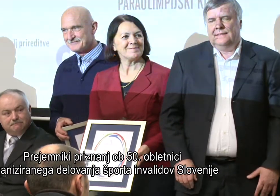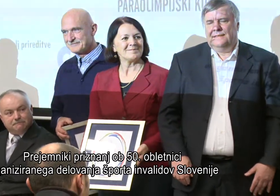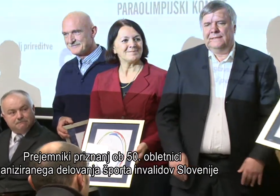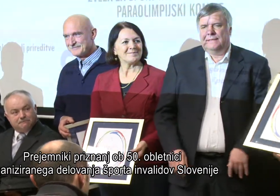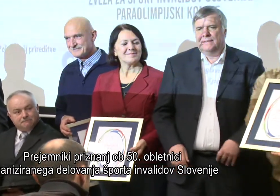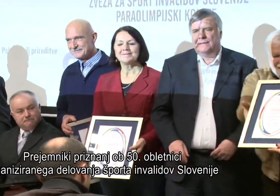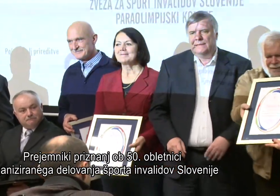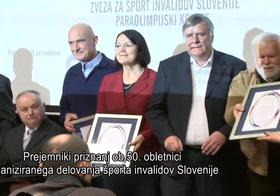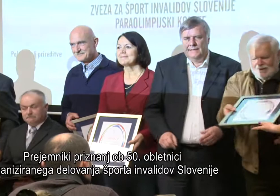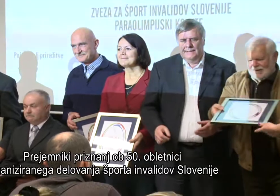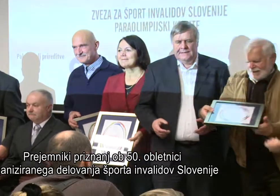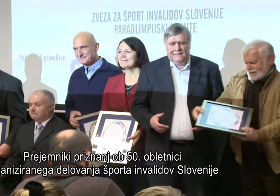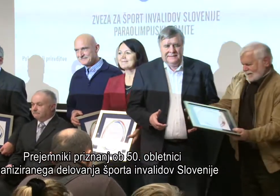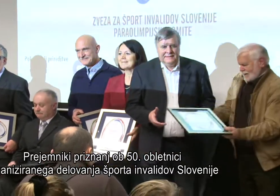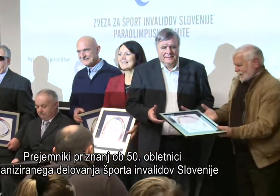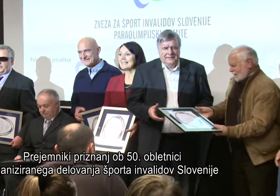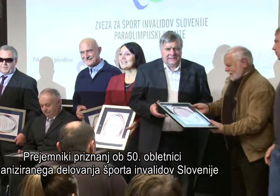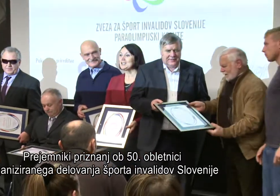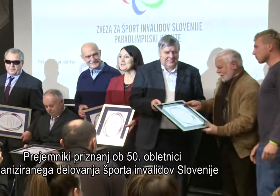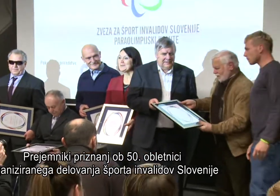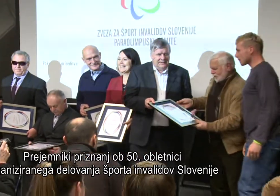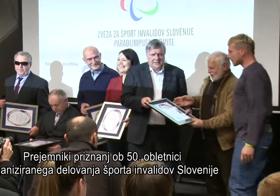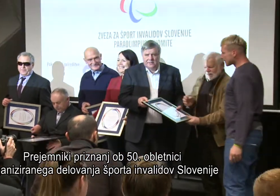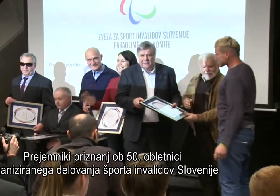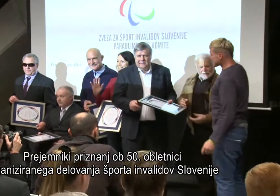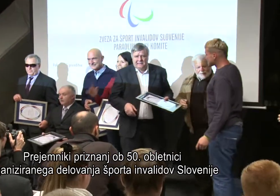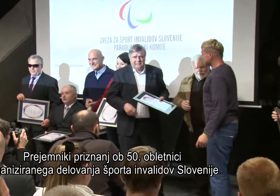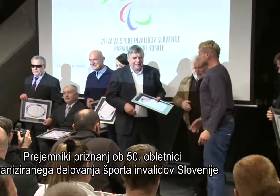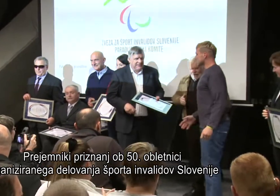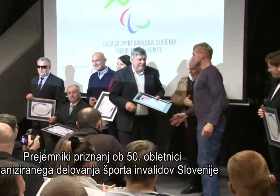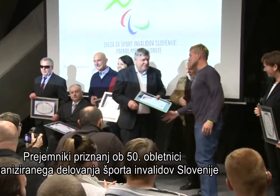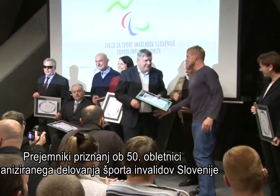Nova naj pride tudi direktor Univerzitetnega rehabilitacijskega inštituta Soča.